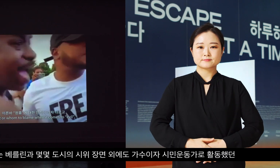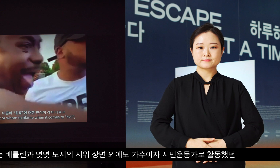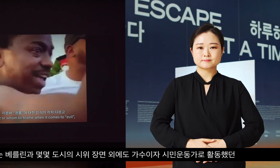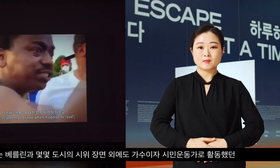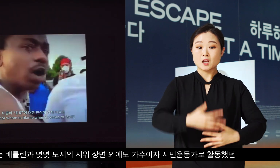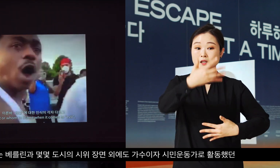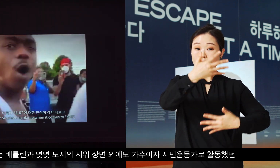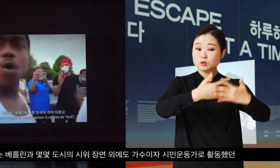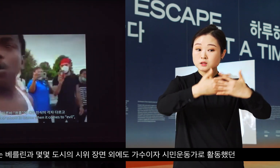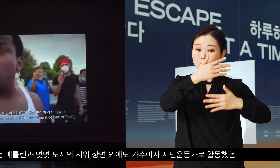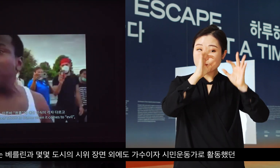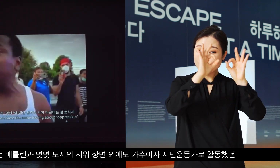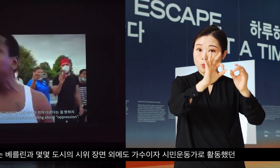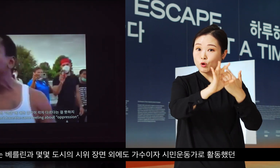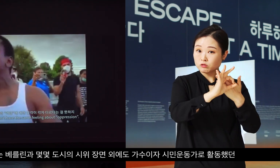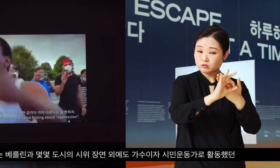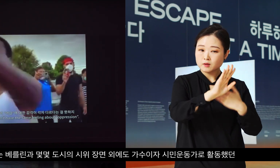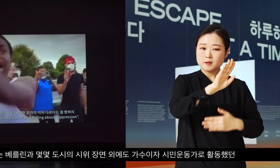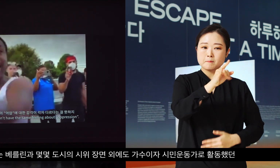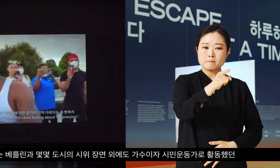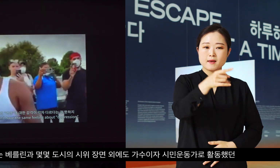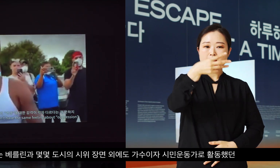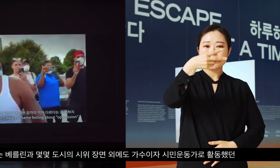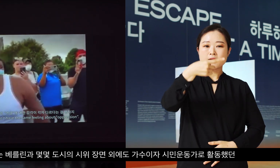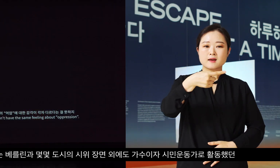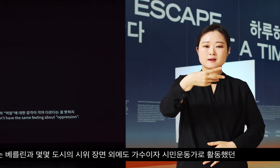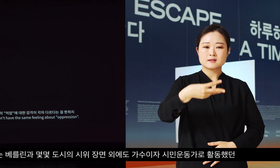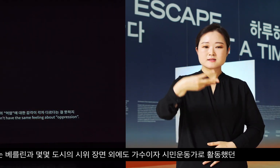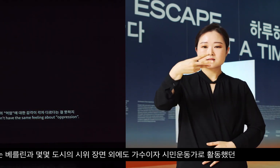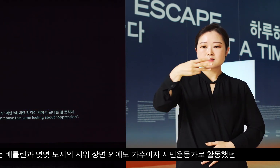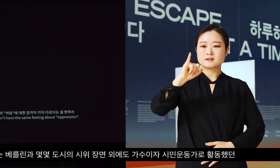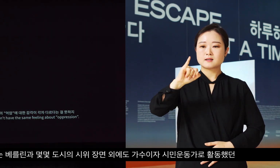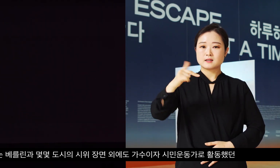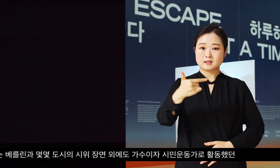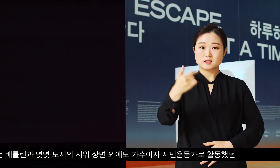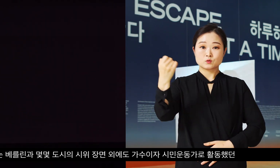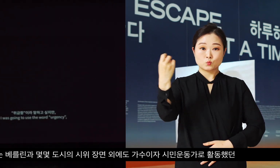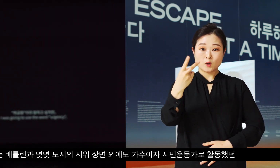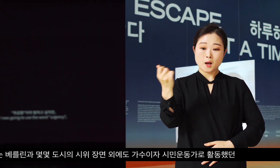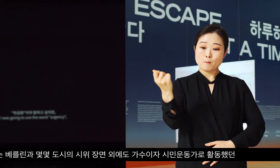영상에는 베를린과 몇몇 도시의 시위 장면 외에도